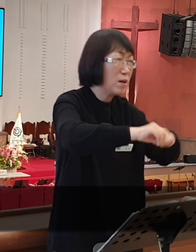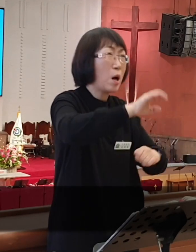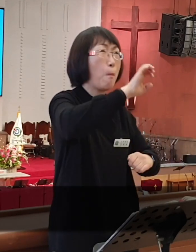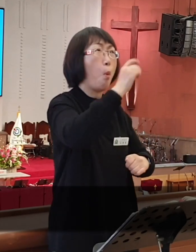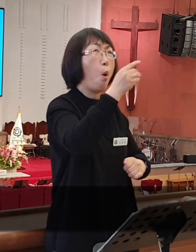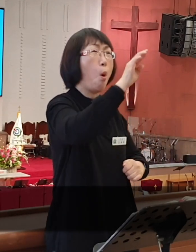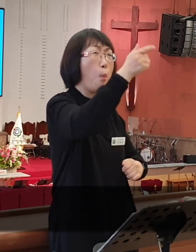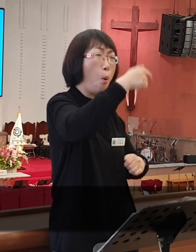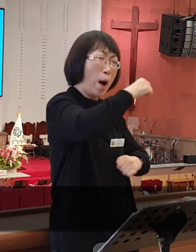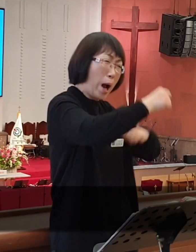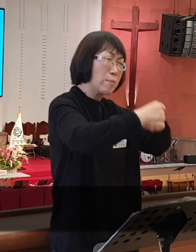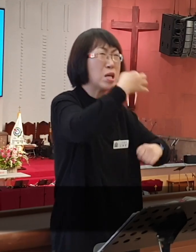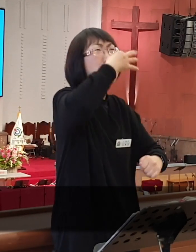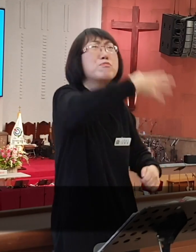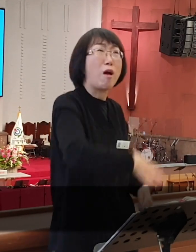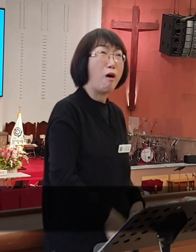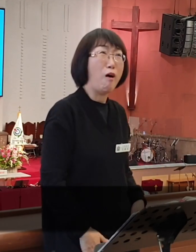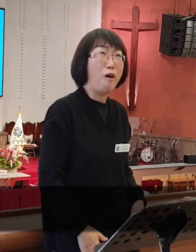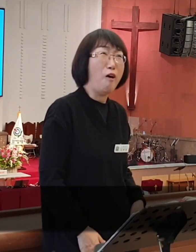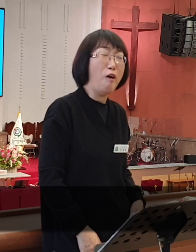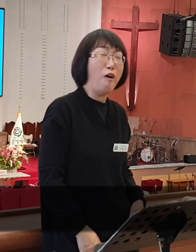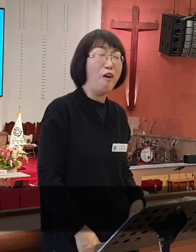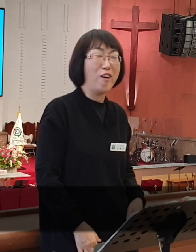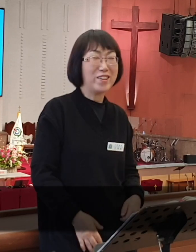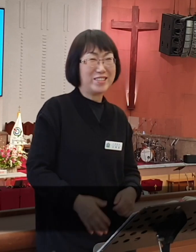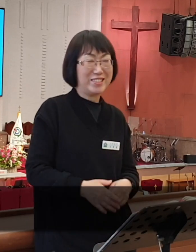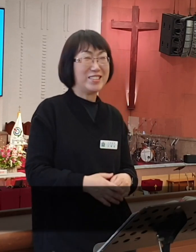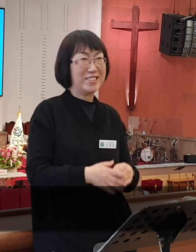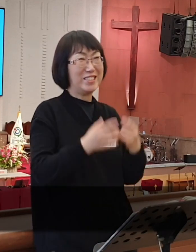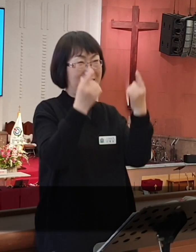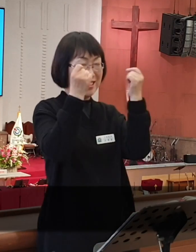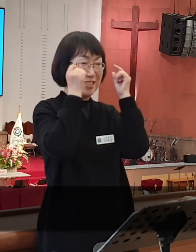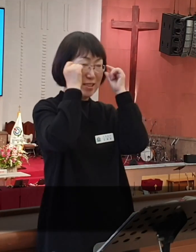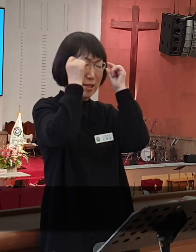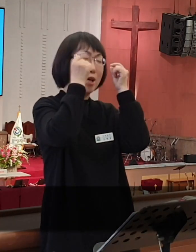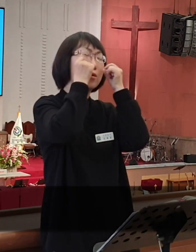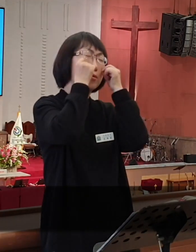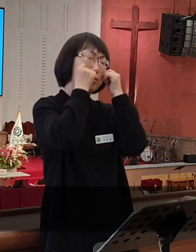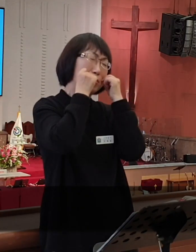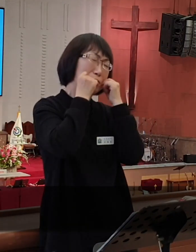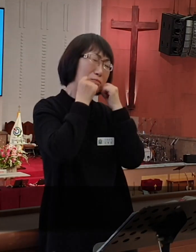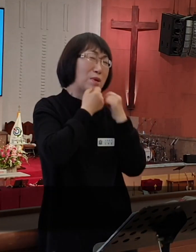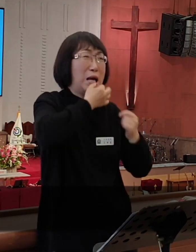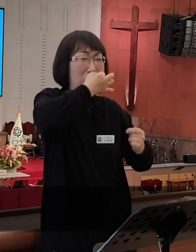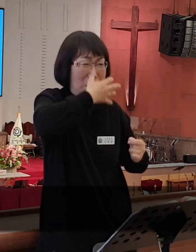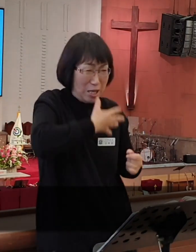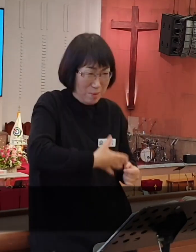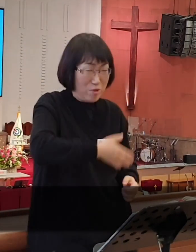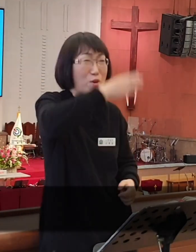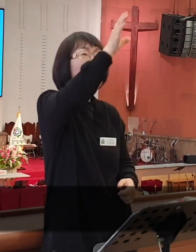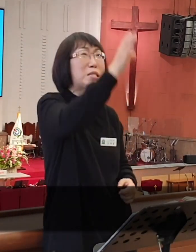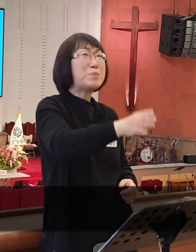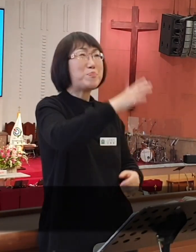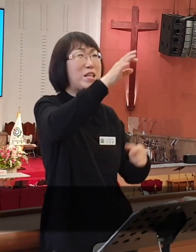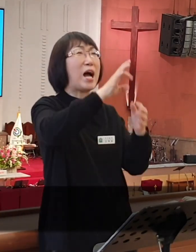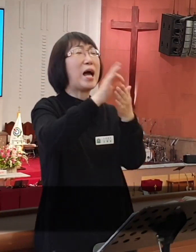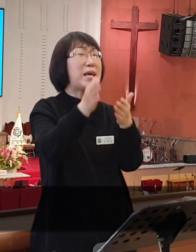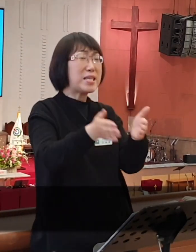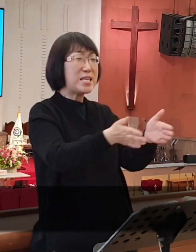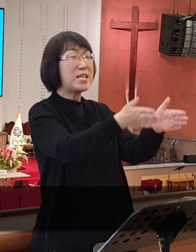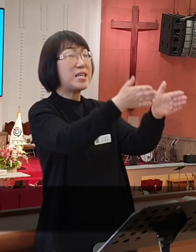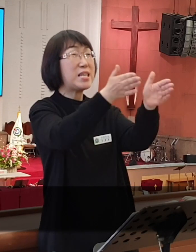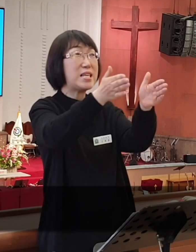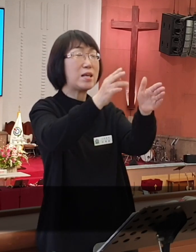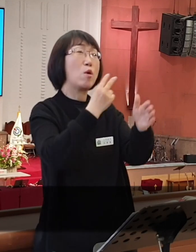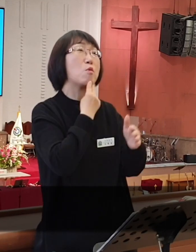거예요? 그냥 상징입니다. 때로는 포복 같을 거예요. 눈물 나고 그리고 십자가의 길일 겁니다. 하지만